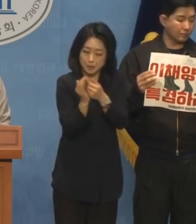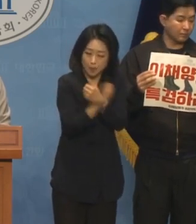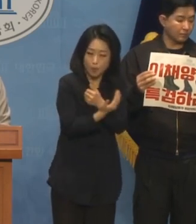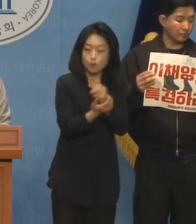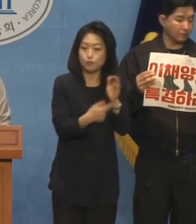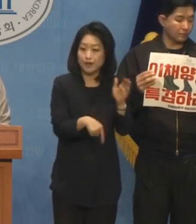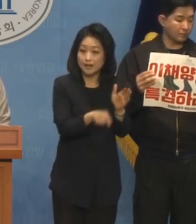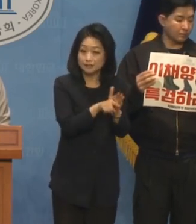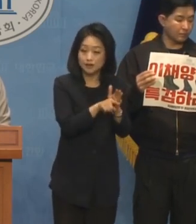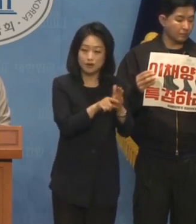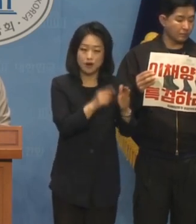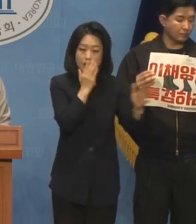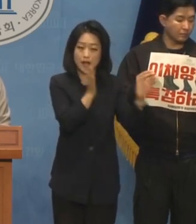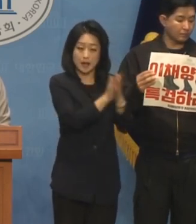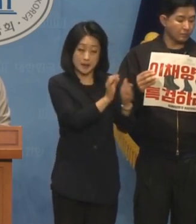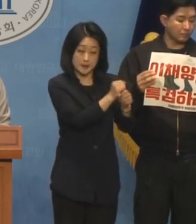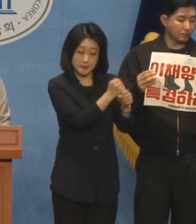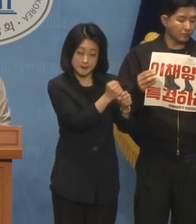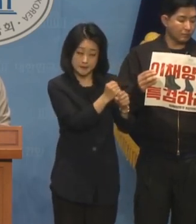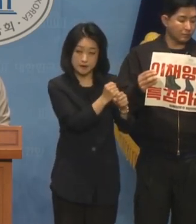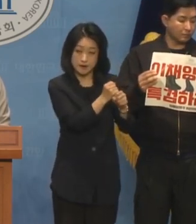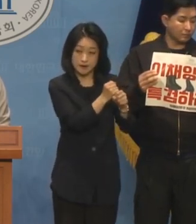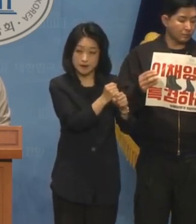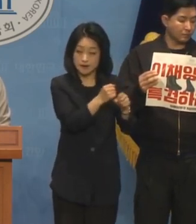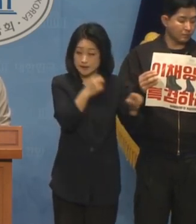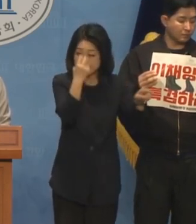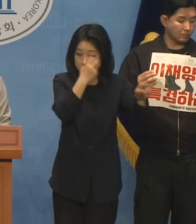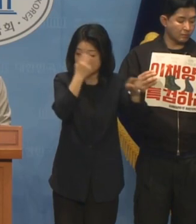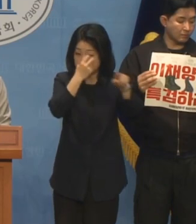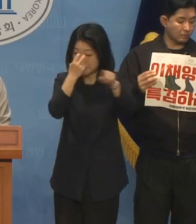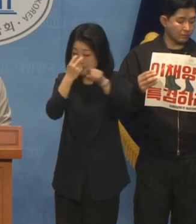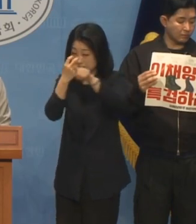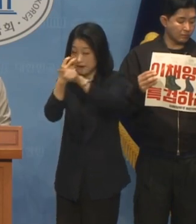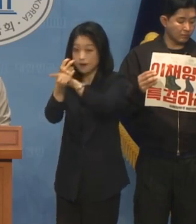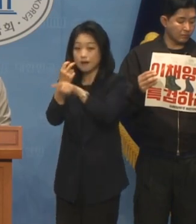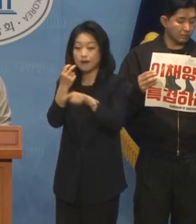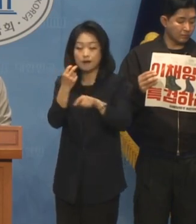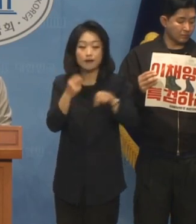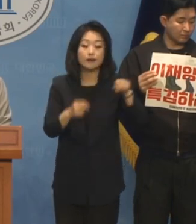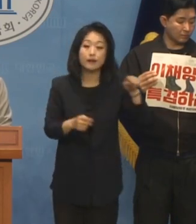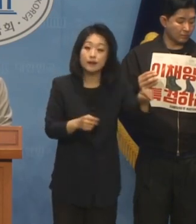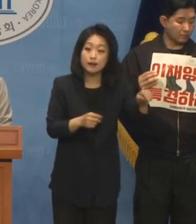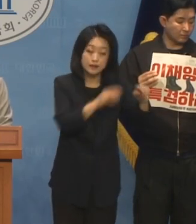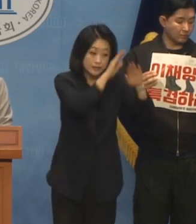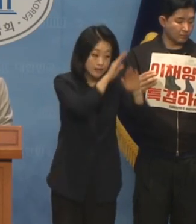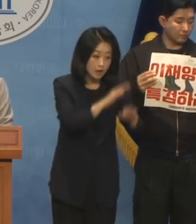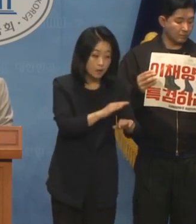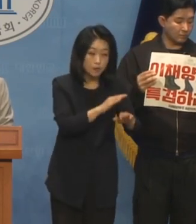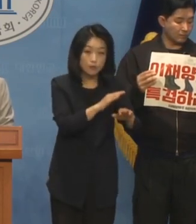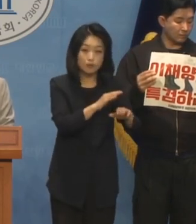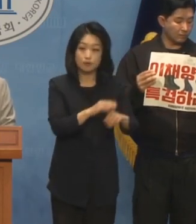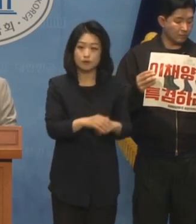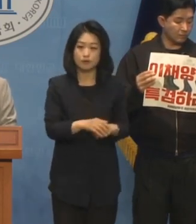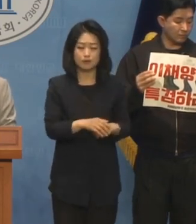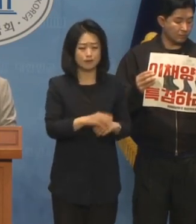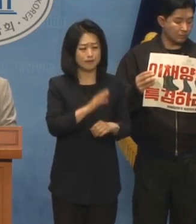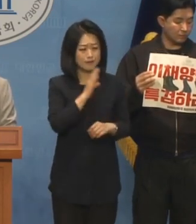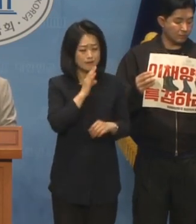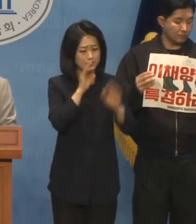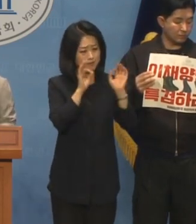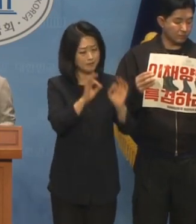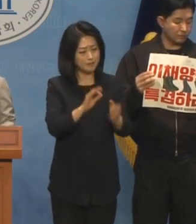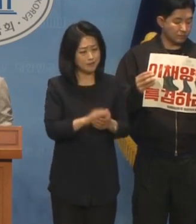모든 내용들을 심의하고 있습니다 문제는이 심의가 과연 당사자들이 심의할 자격이